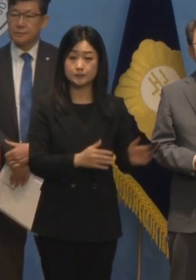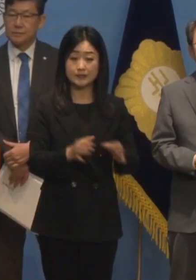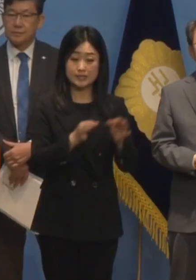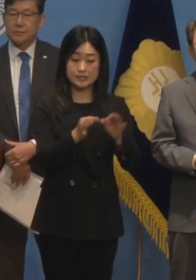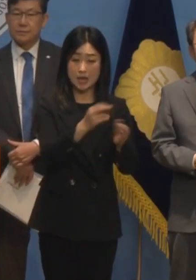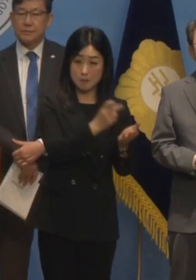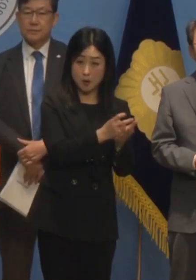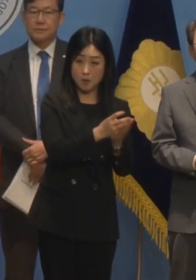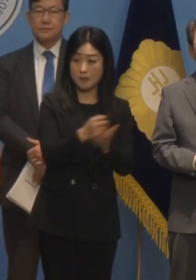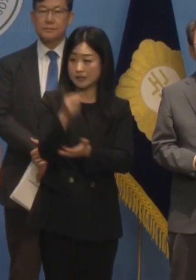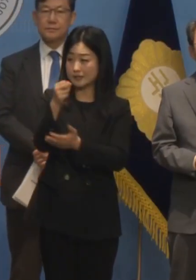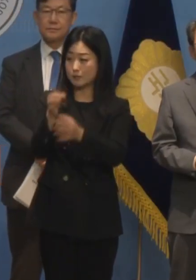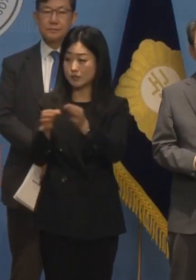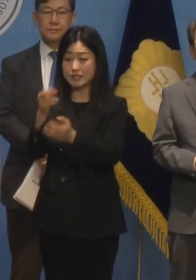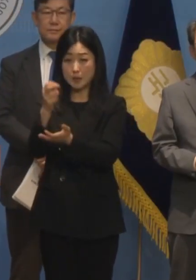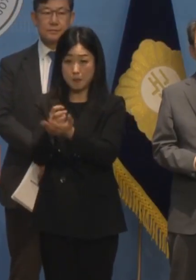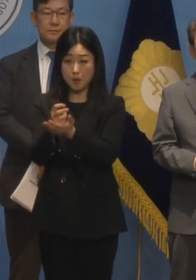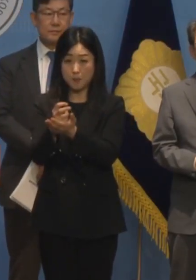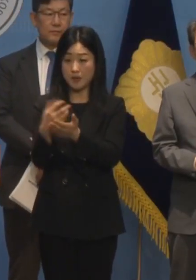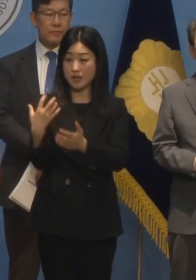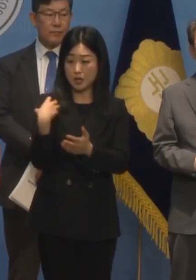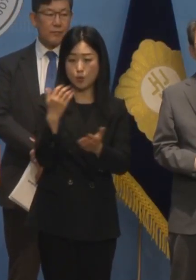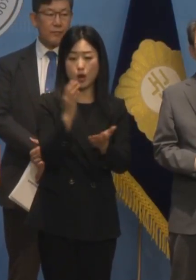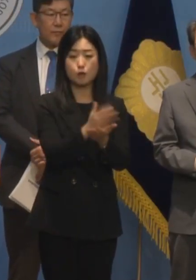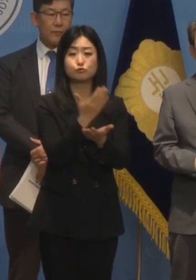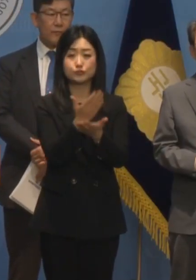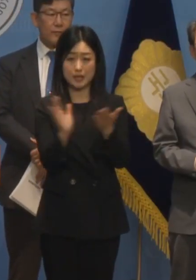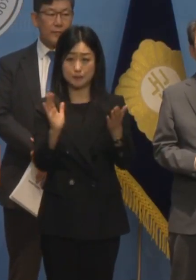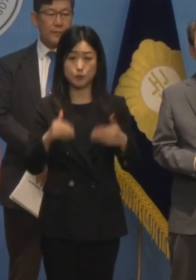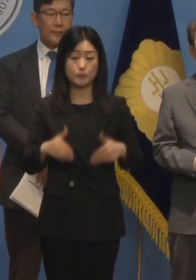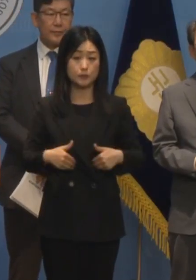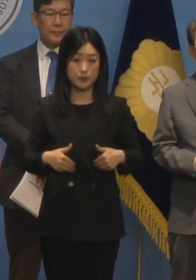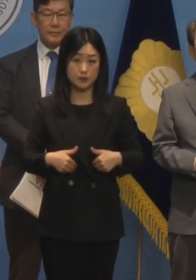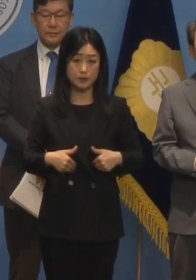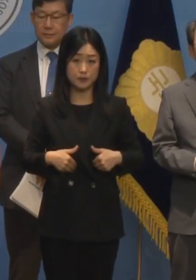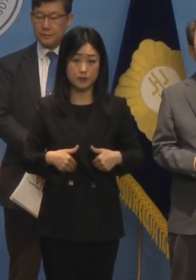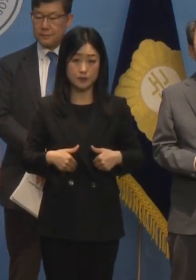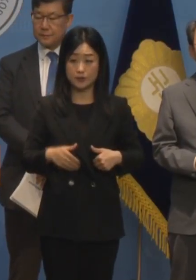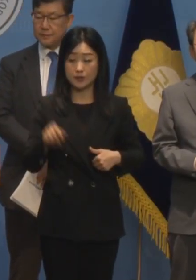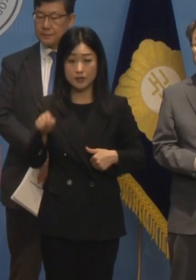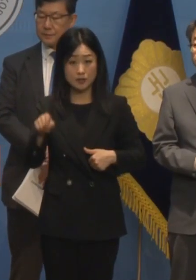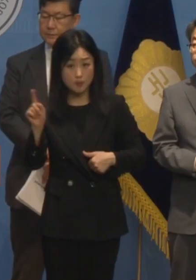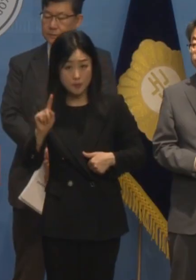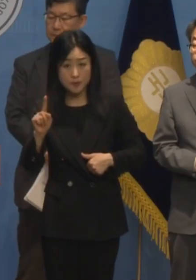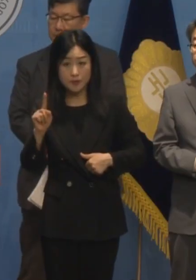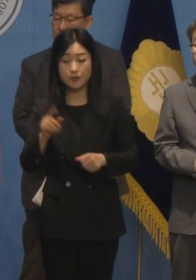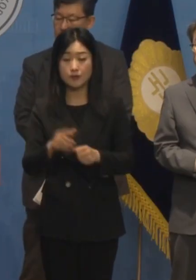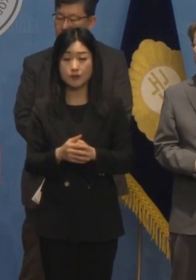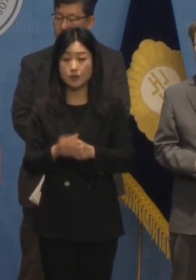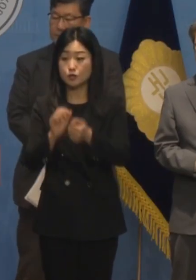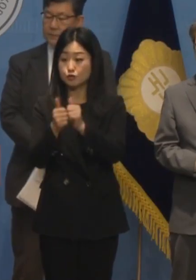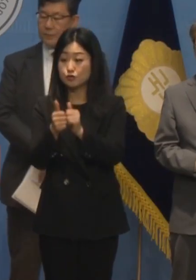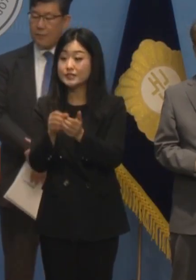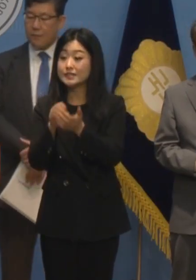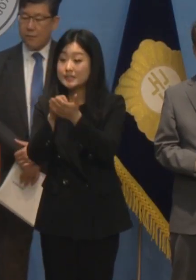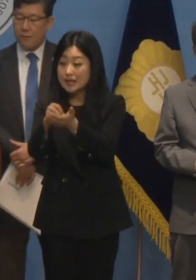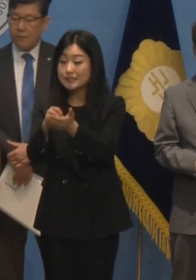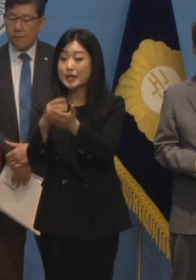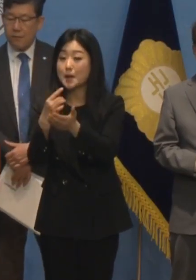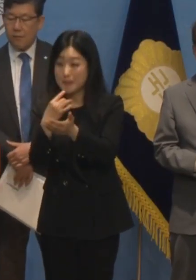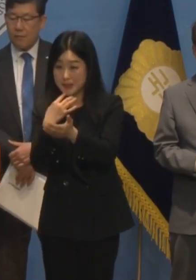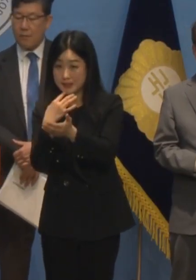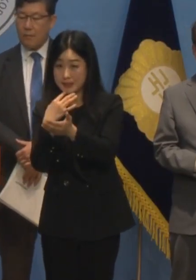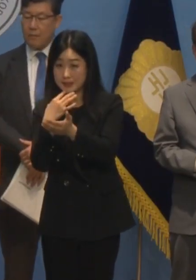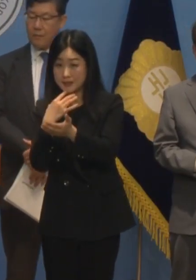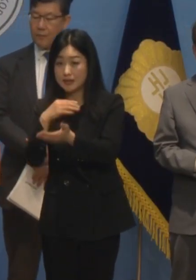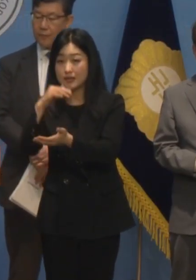상법과 자본시장법의 역할 분담도 필요합니다. 자본시장법은 상장회사에만 국한해 절차적인